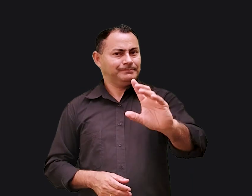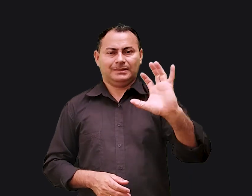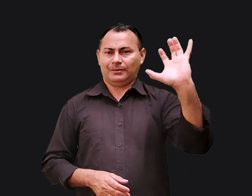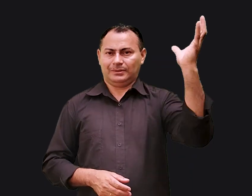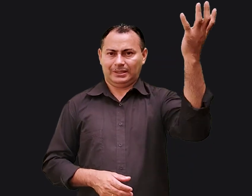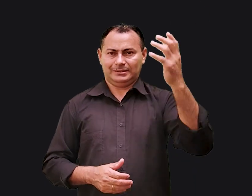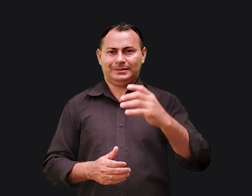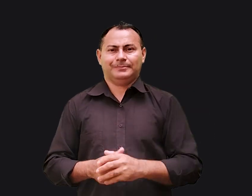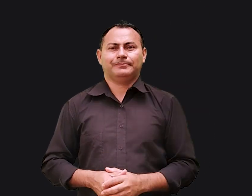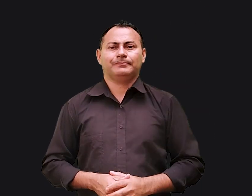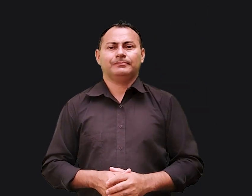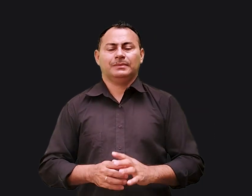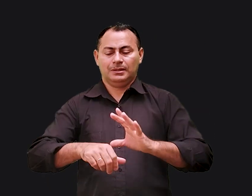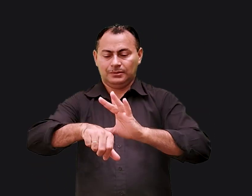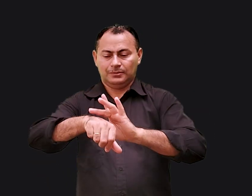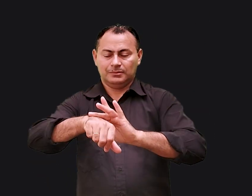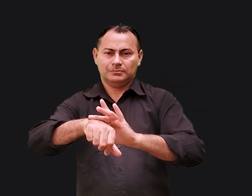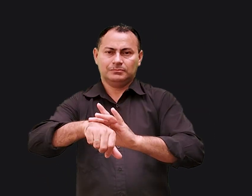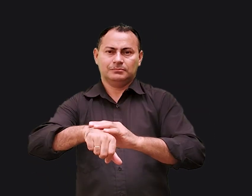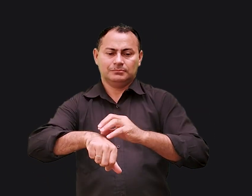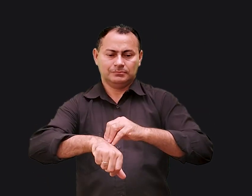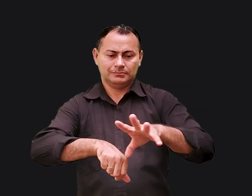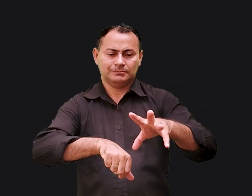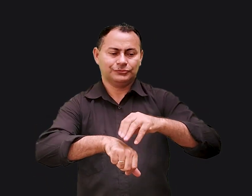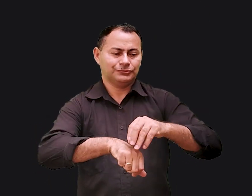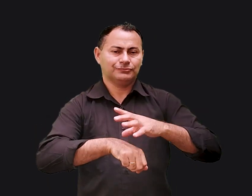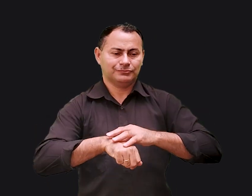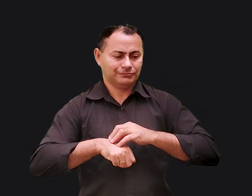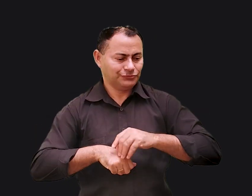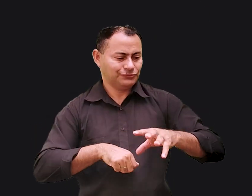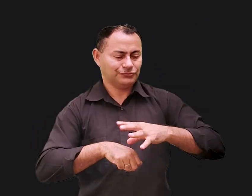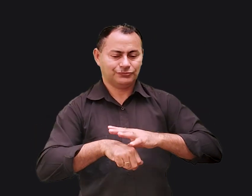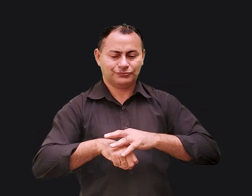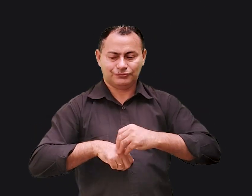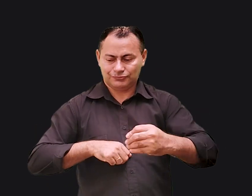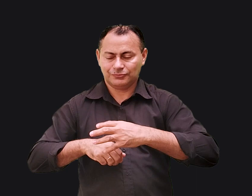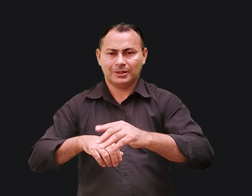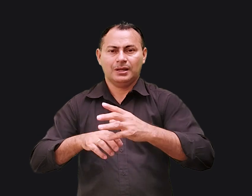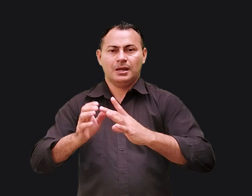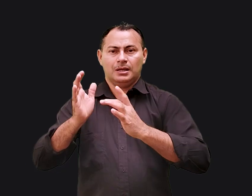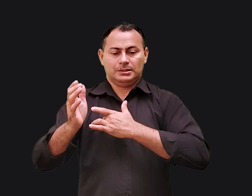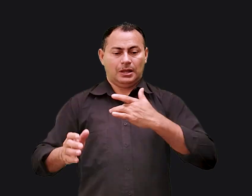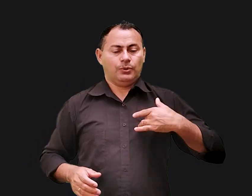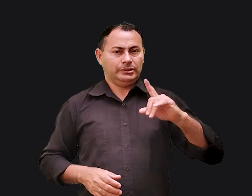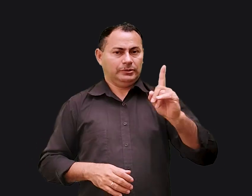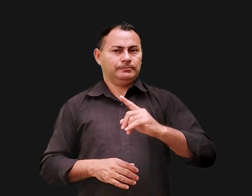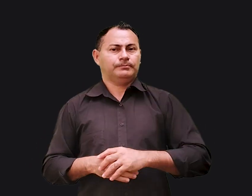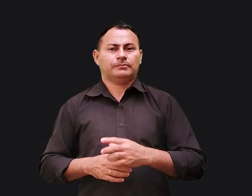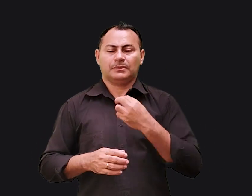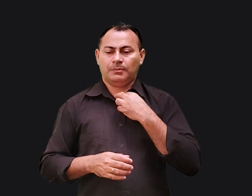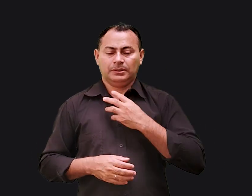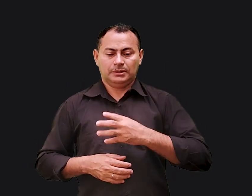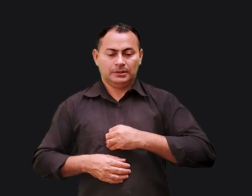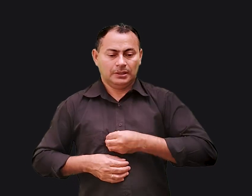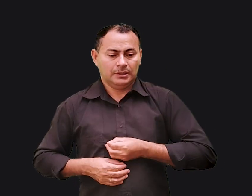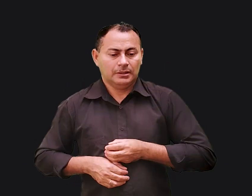não acontece. A doença é transmissível, a saúde não. Não podemos transmitir nem saúde